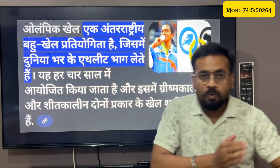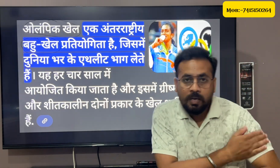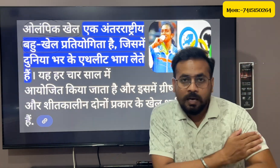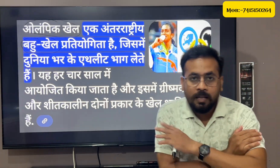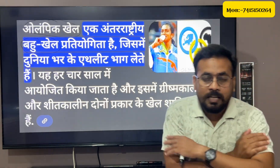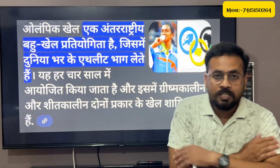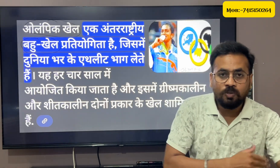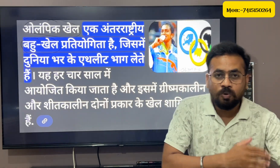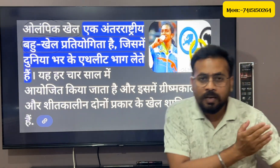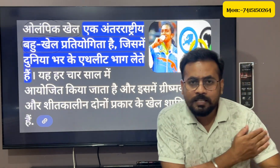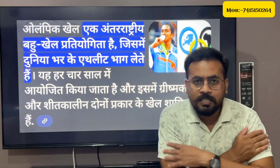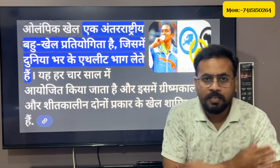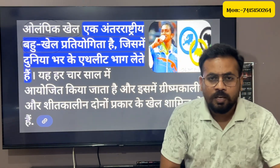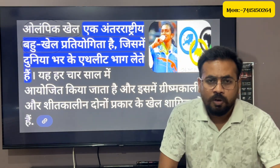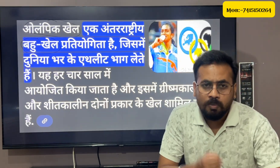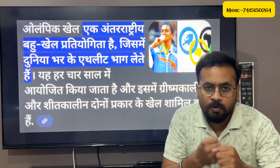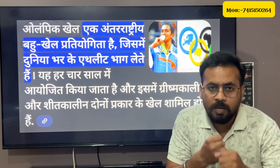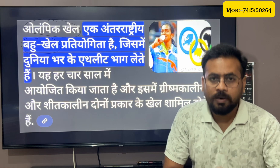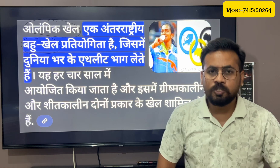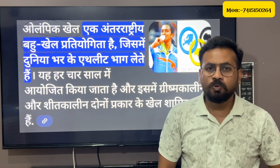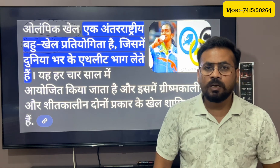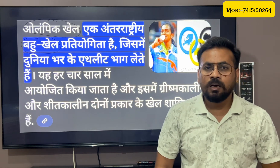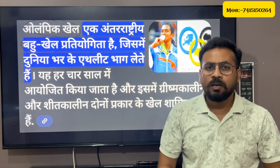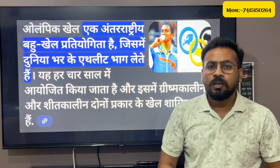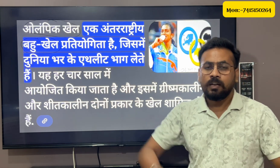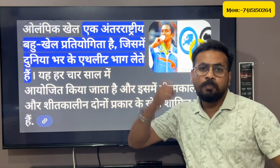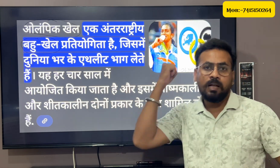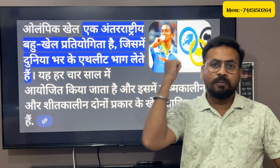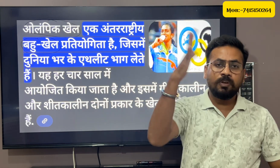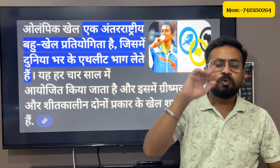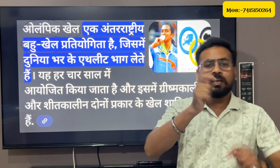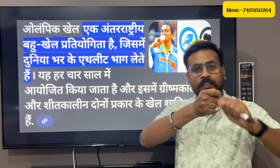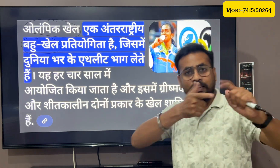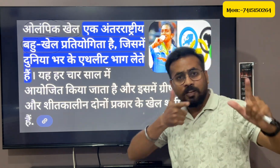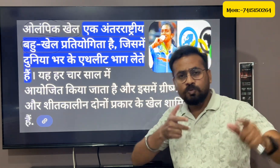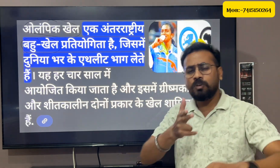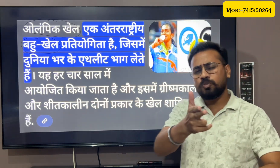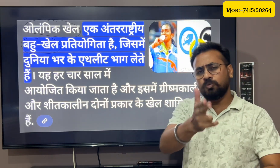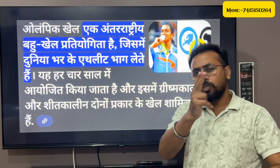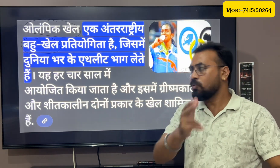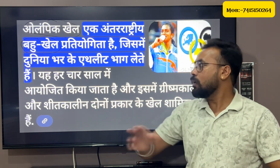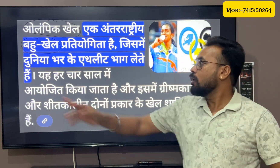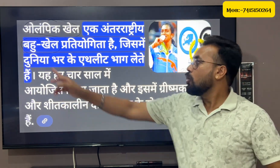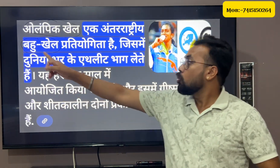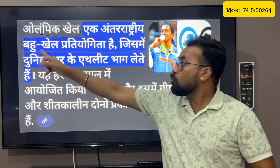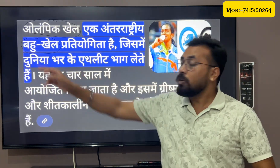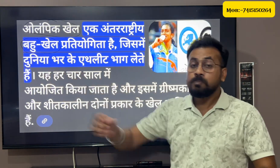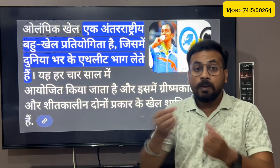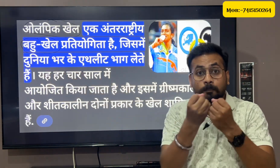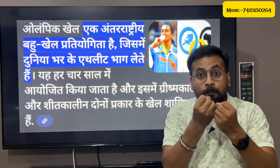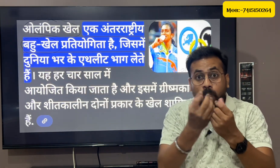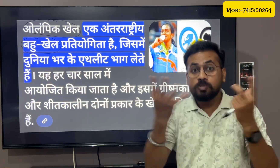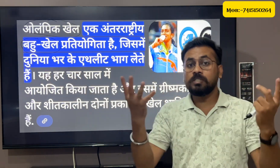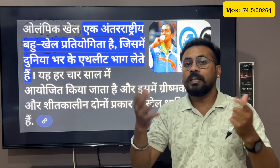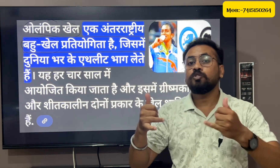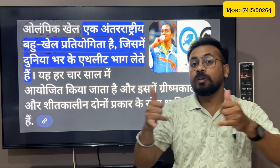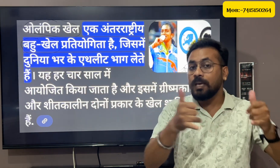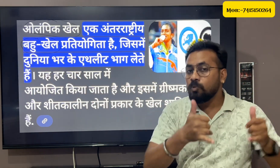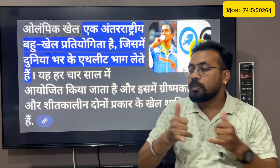गया है ना, रेसलिंग हो गया, रेसलिंग मुक्केबाजी हो गया है ना, भाला फेंक हो गया, तीर धनुष हो गया, शूटिंग हो गई। तो इसमें बहुत सारे जो गेम होते हैं